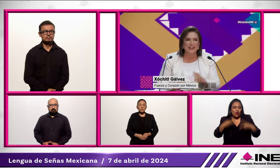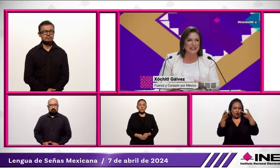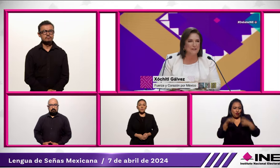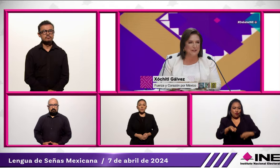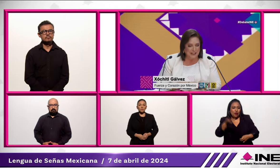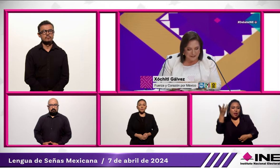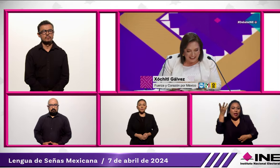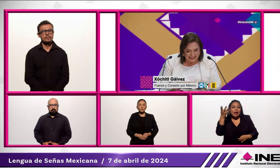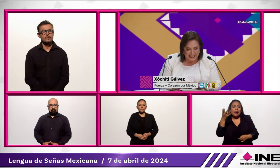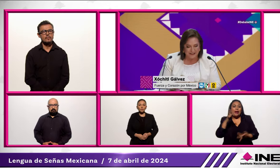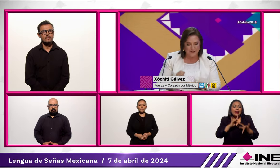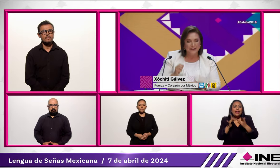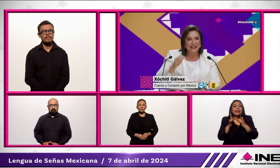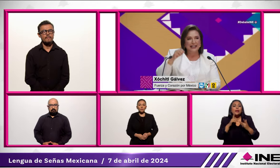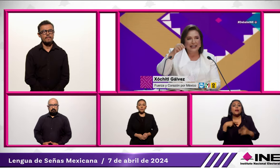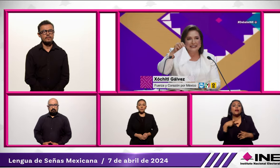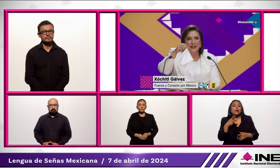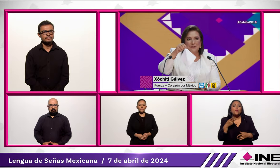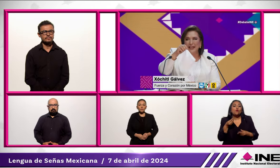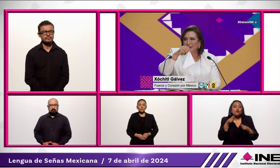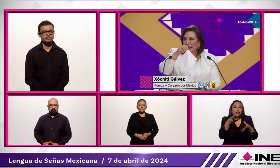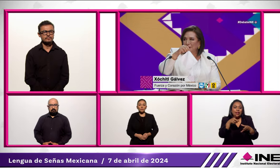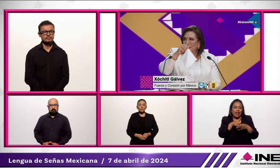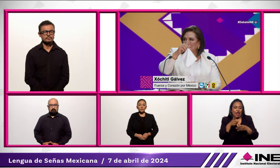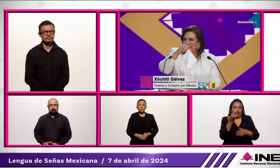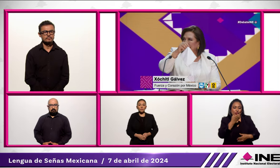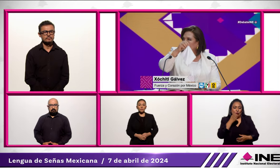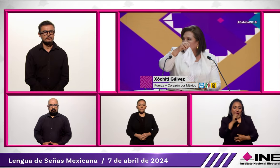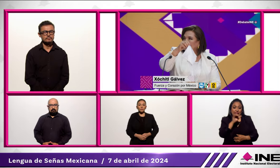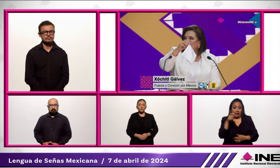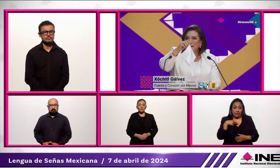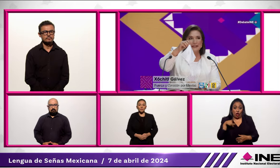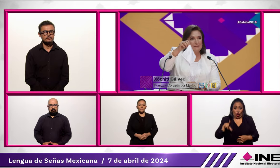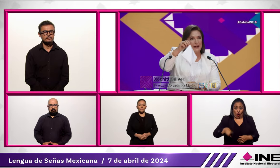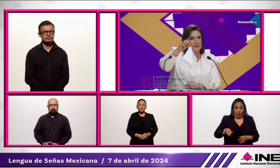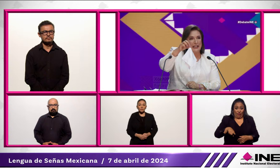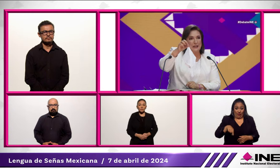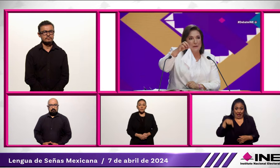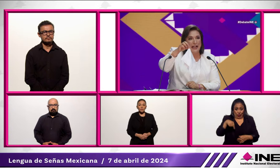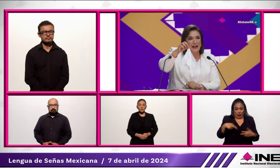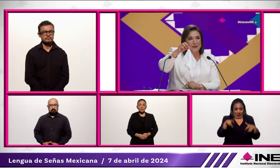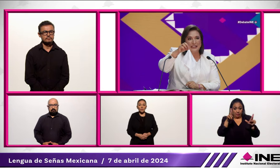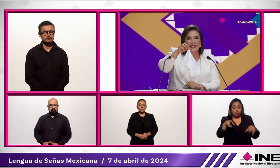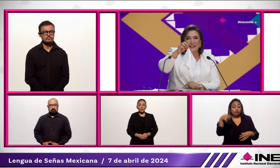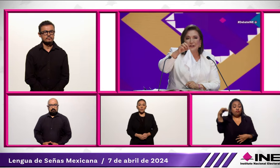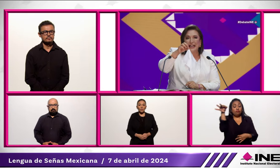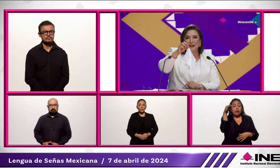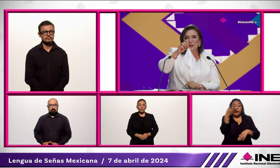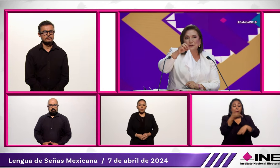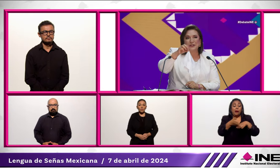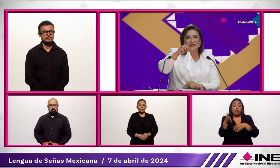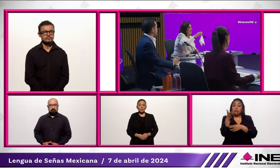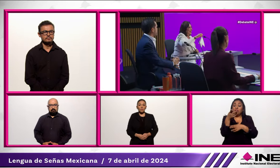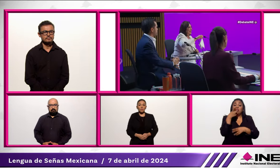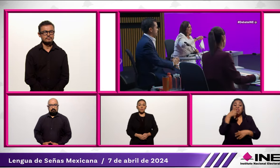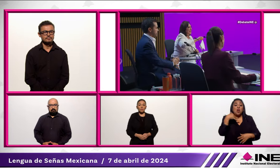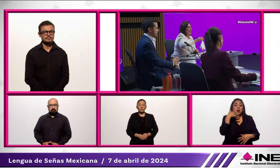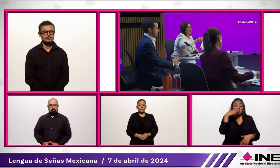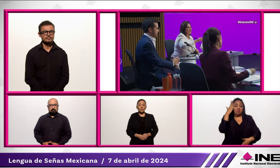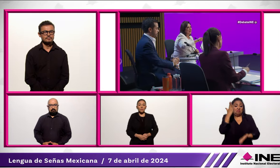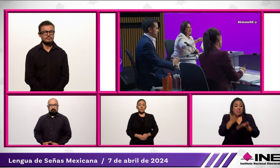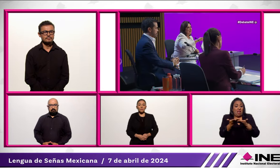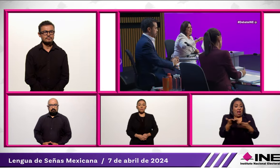prueba del donativo al Colegio Salesiano. Este gobierno que tú representas sacó el pañuelito blanco diciendo que la corrupción se había